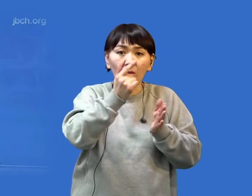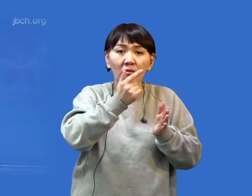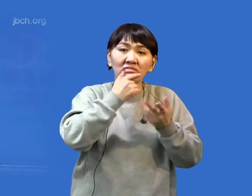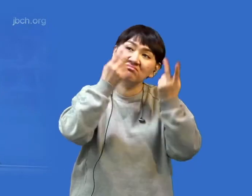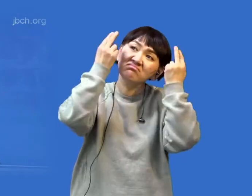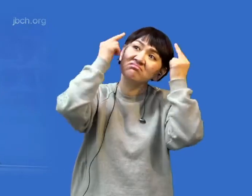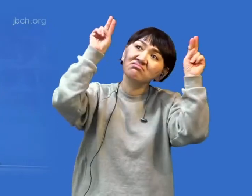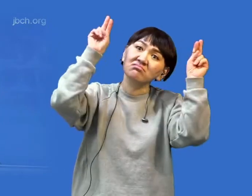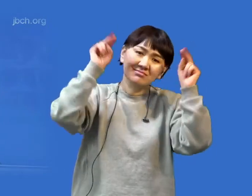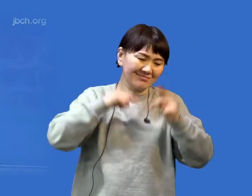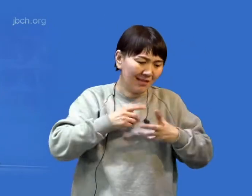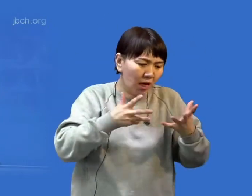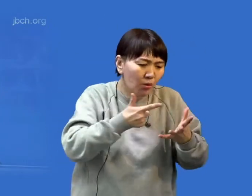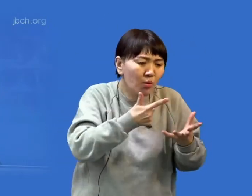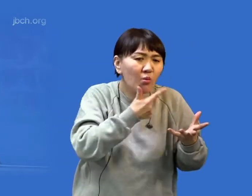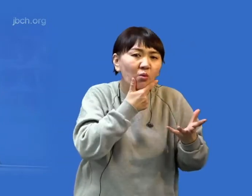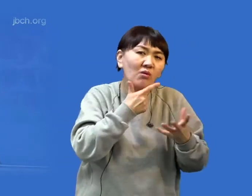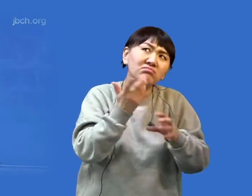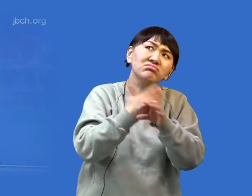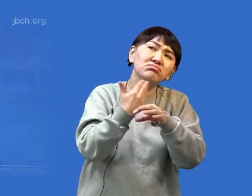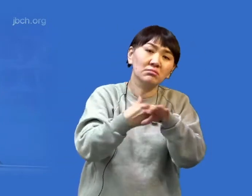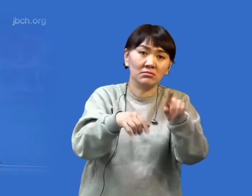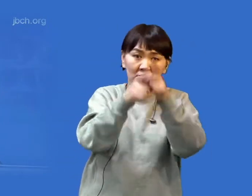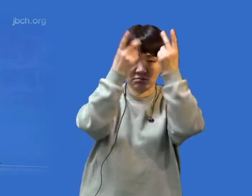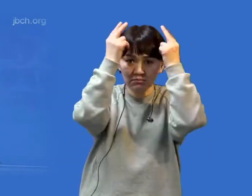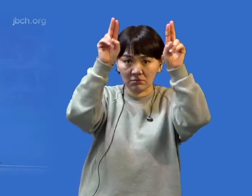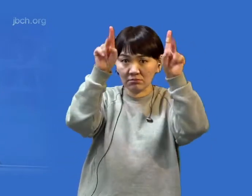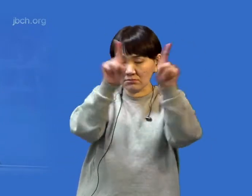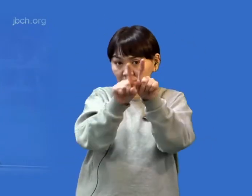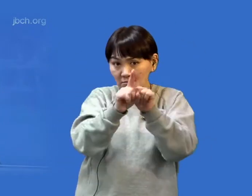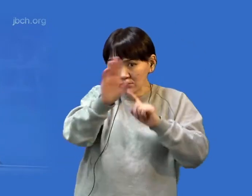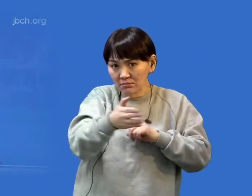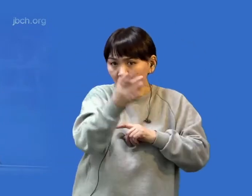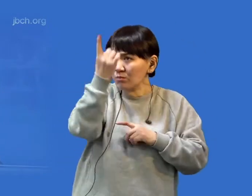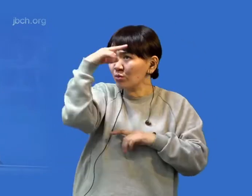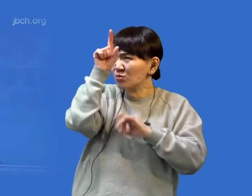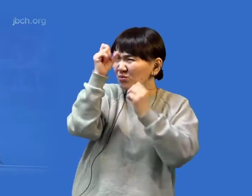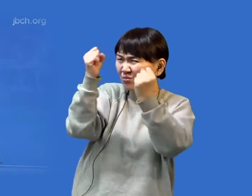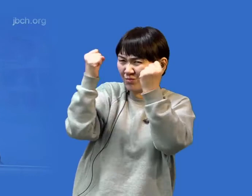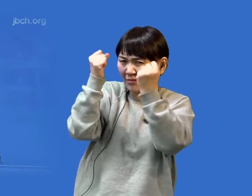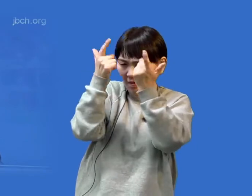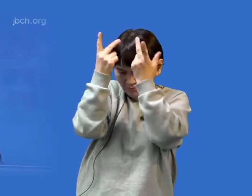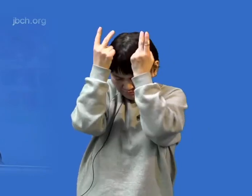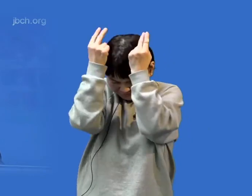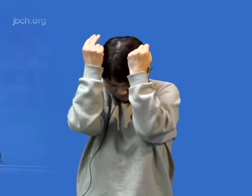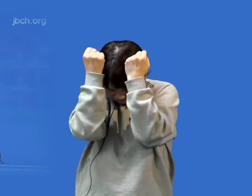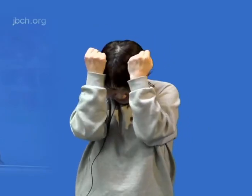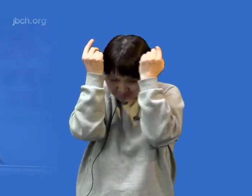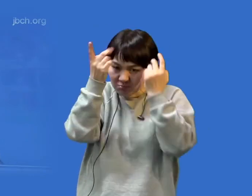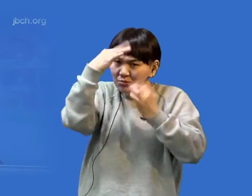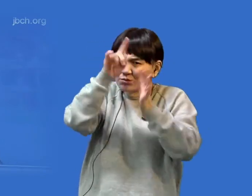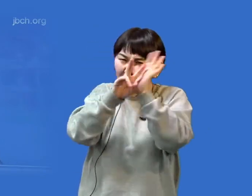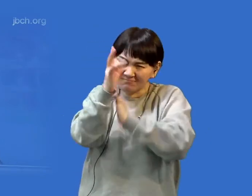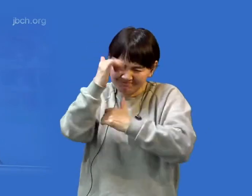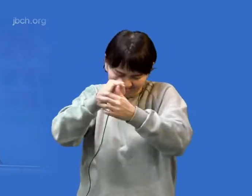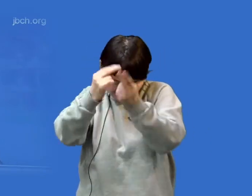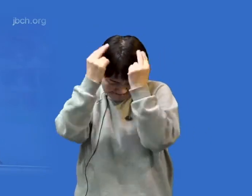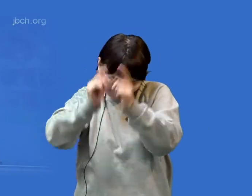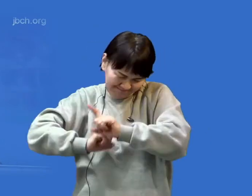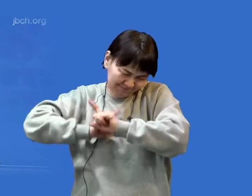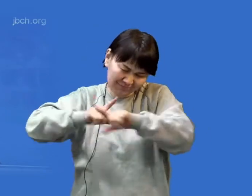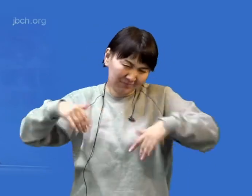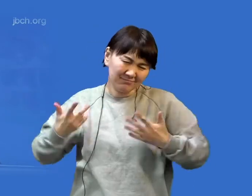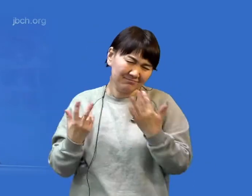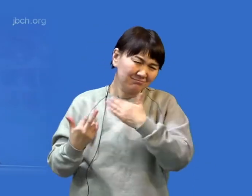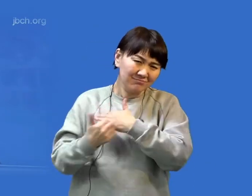дуулуургүй байгаад байна хүмүүс. Бид өхөн бурхны хүч чадалд дуулууртай байгаад бурхны үгэнд амьдраад байх юм бол бурхан биднээ